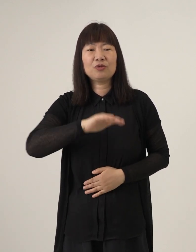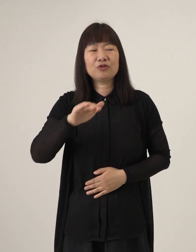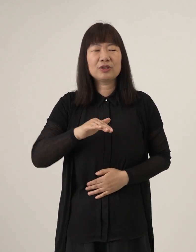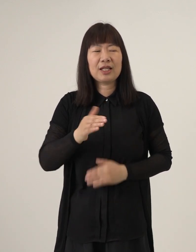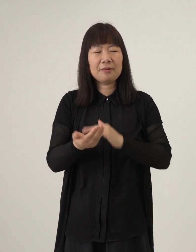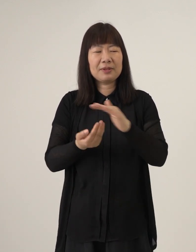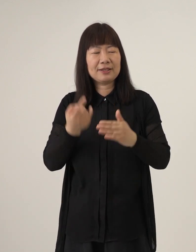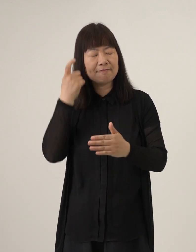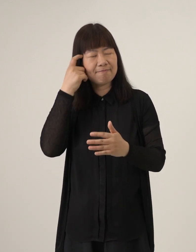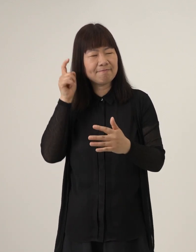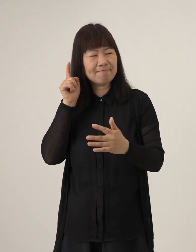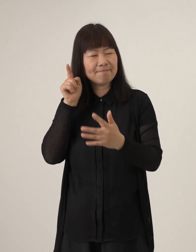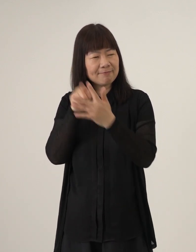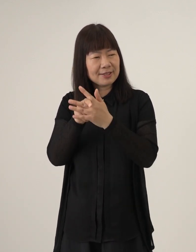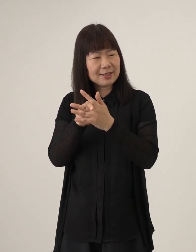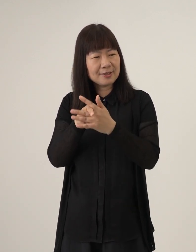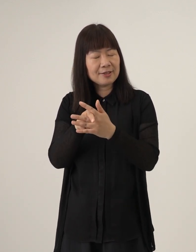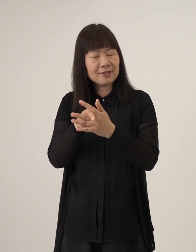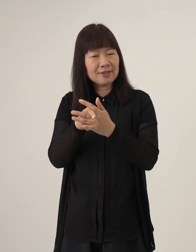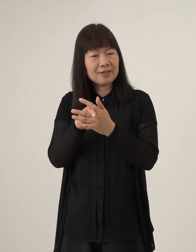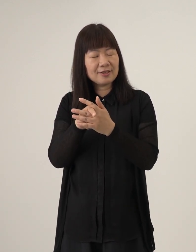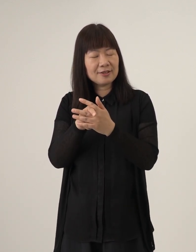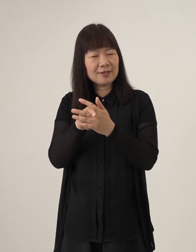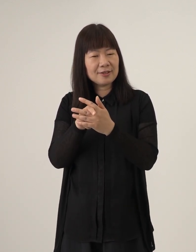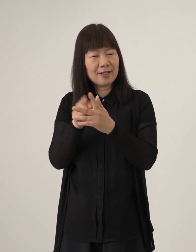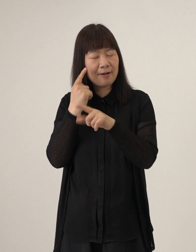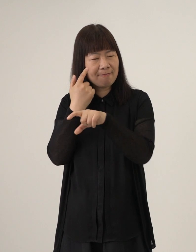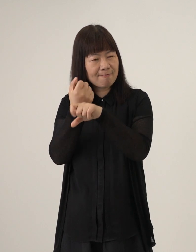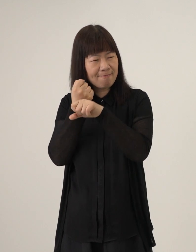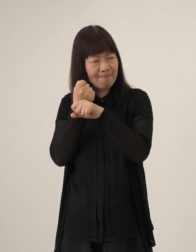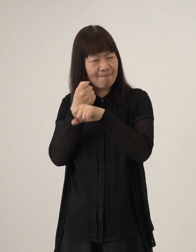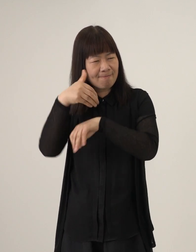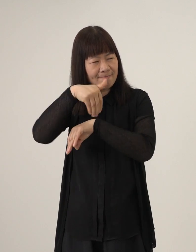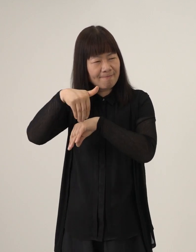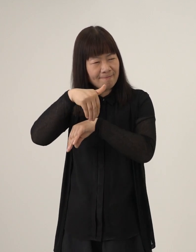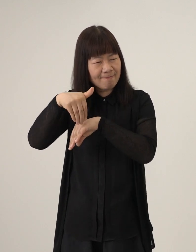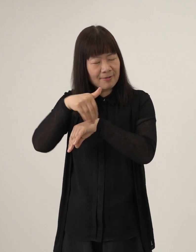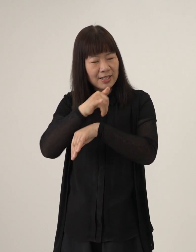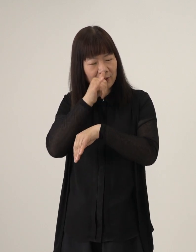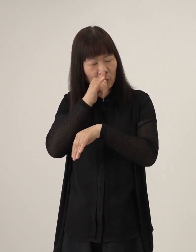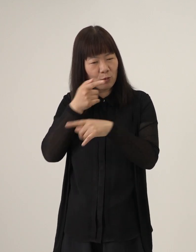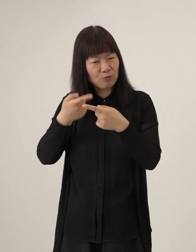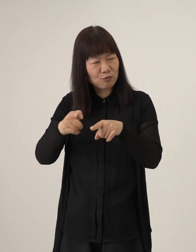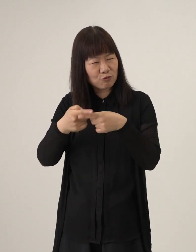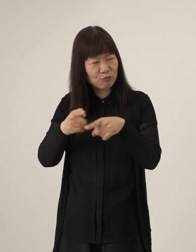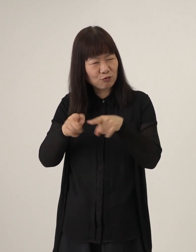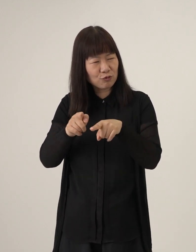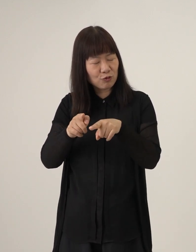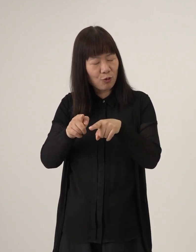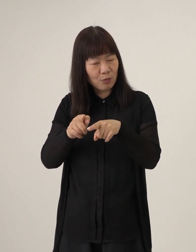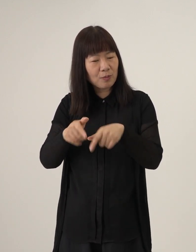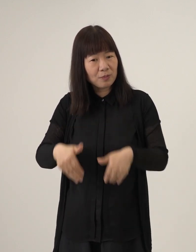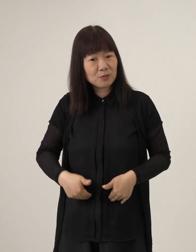예측도 해야 되고 앞으로 어떻게 될 것인가 전략도 짜고 분석도 해야 돼요.